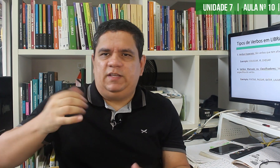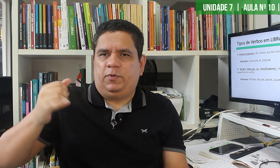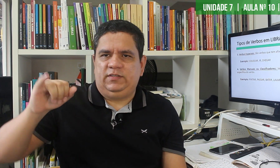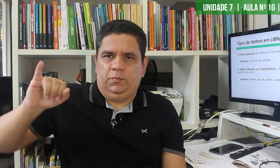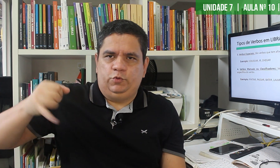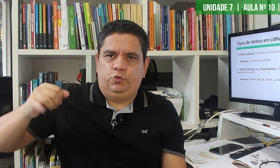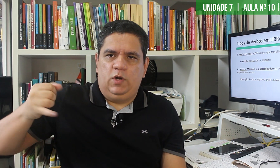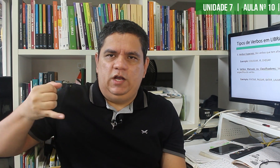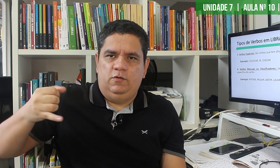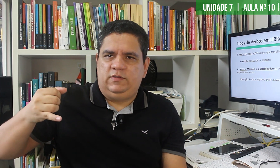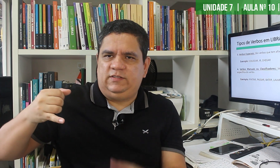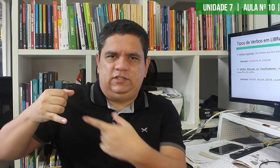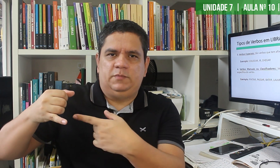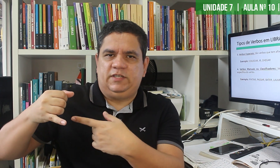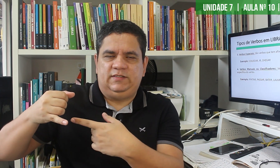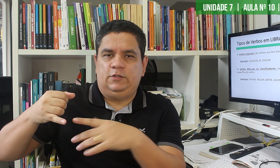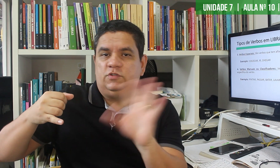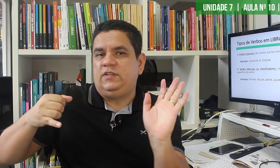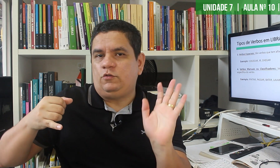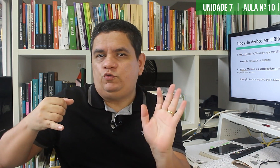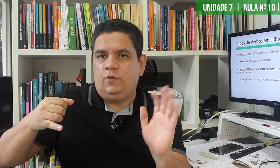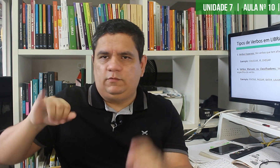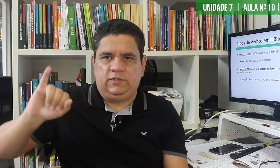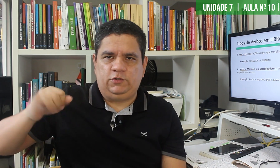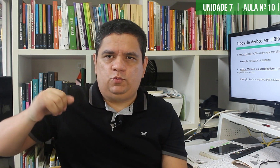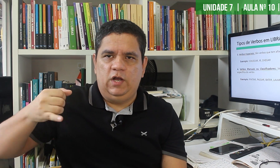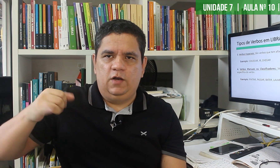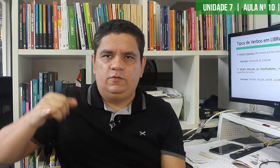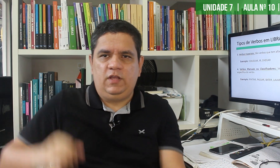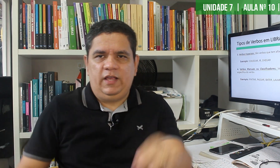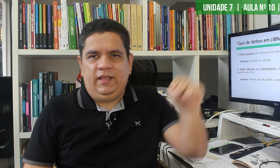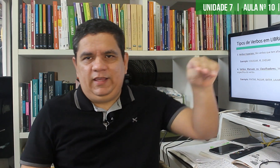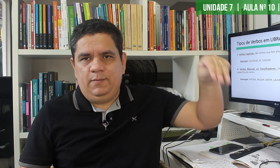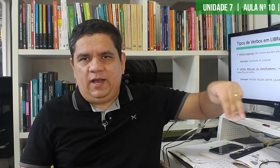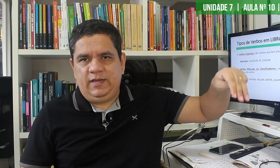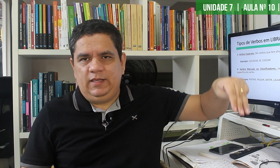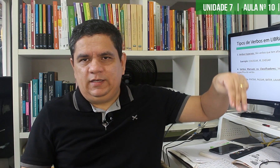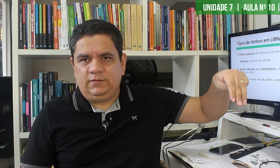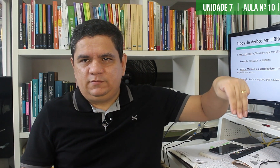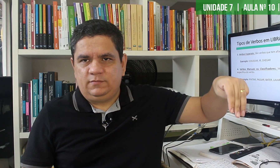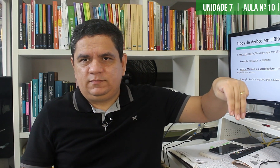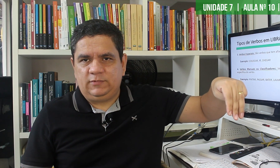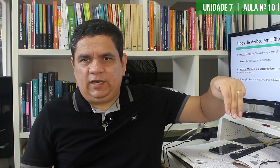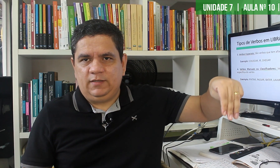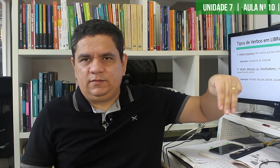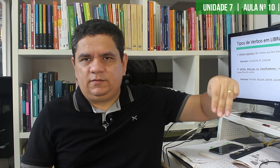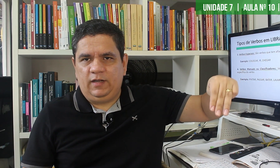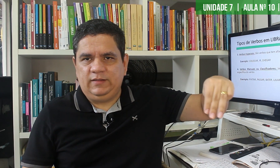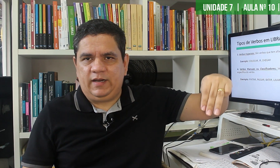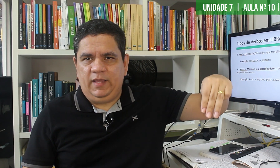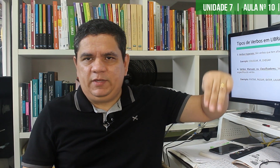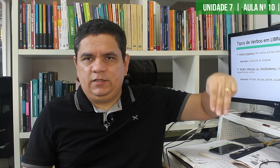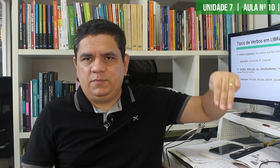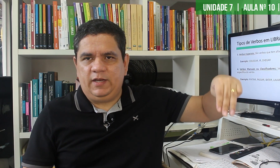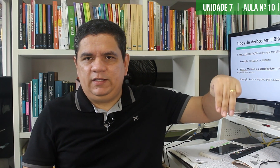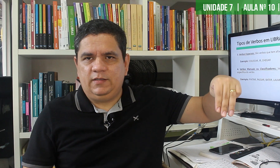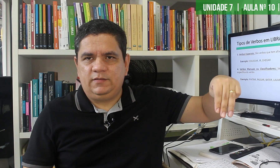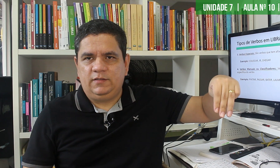por exemplo, João, digamos que esse seja o sinal de João, tá? João e Maria, tá? Letra M aqui de Maria,